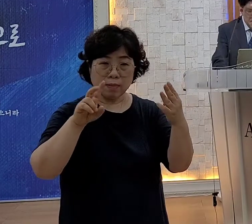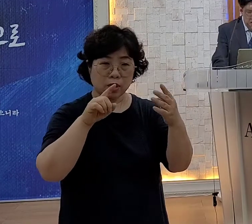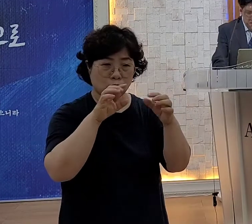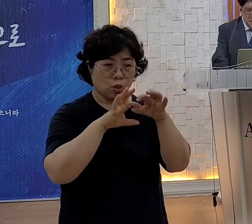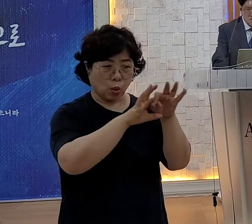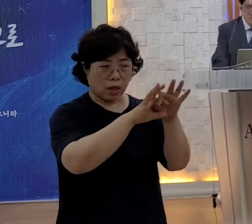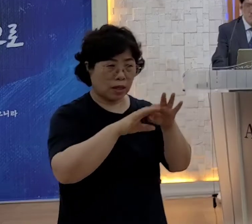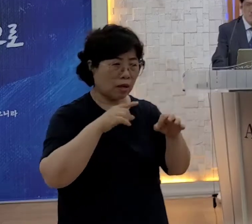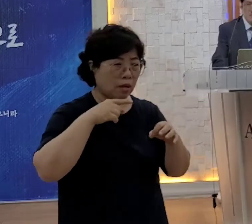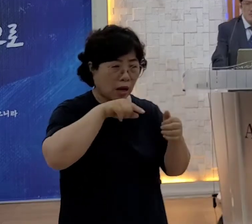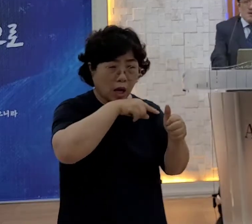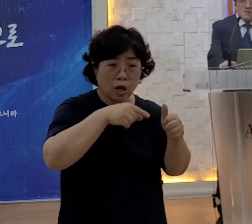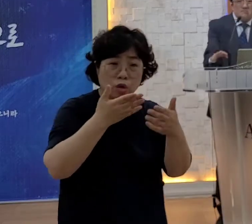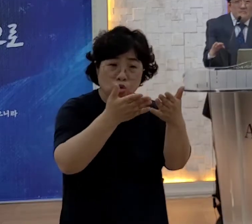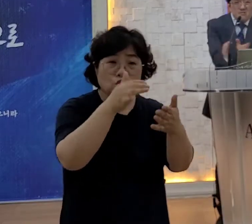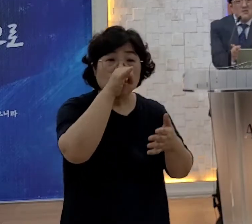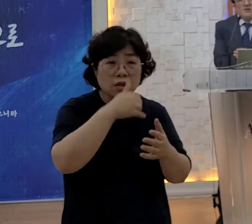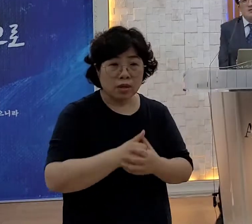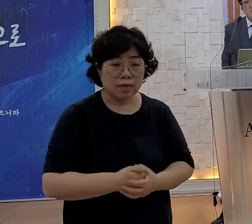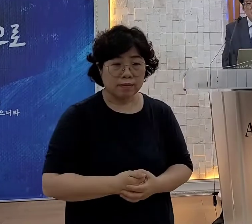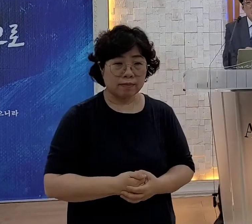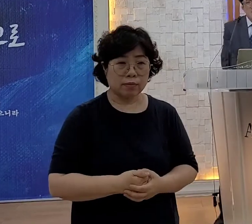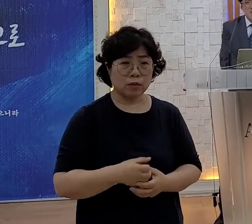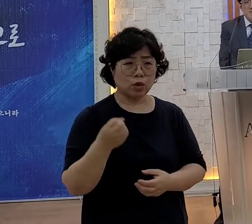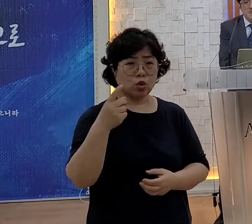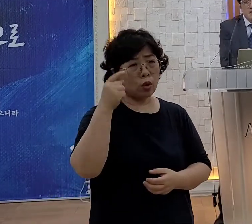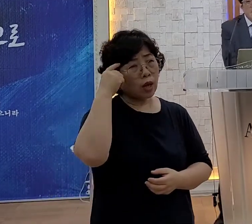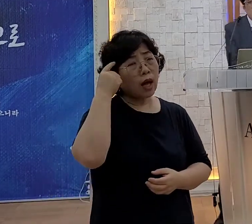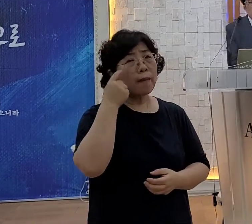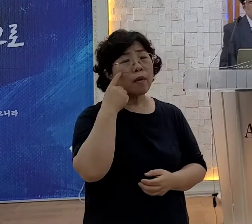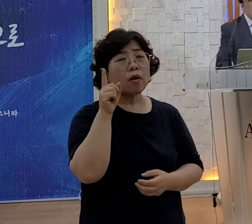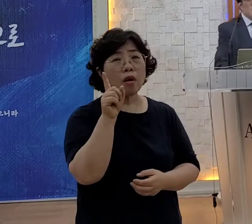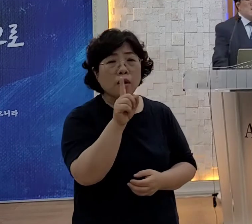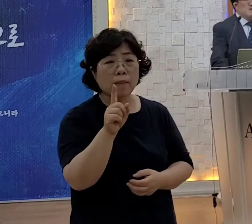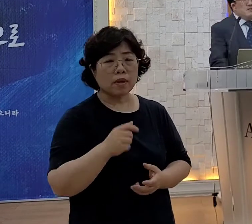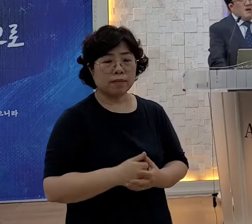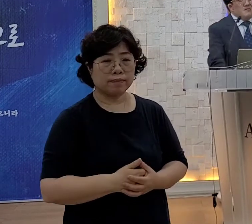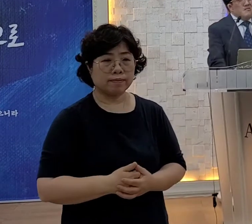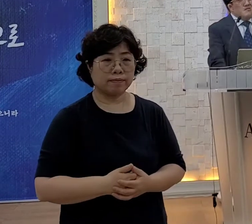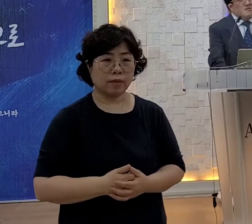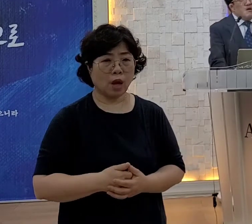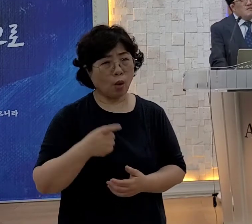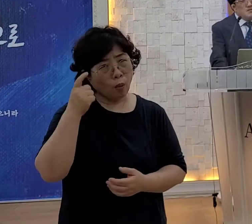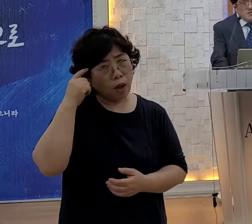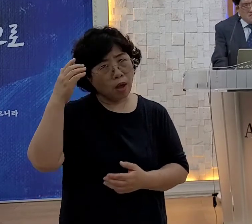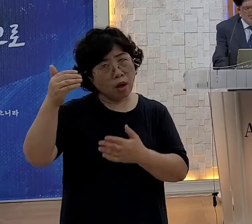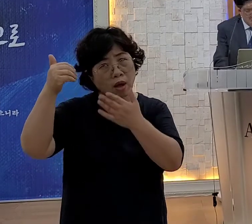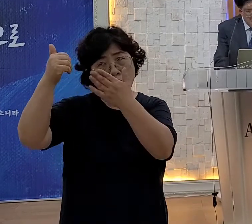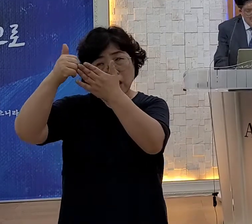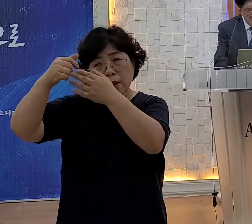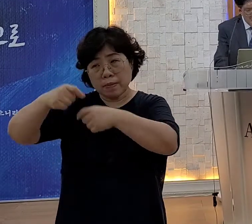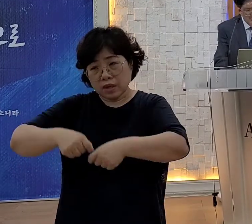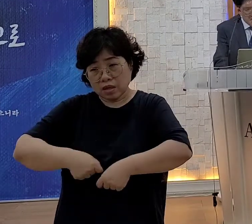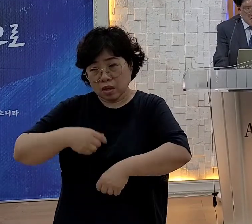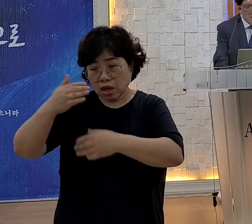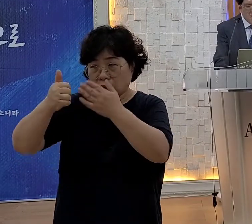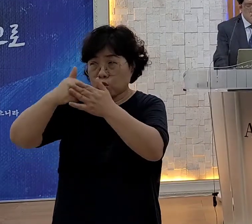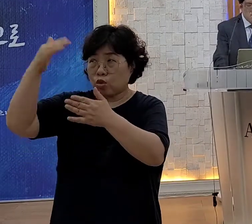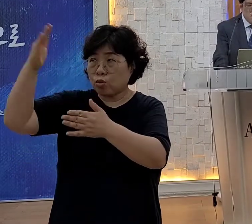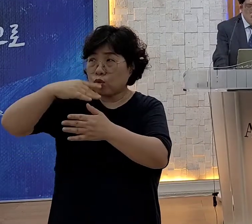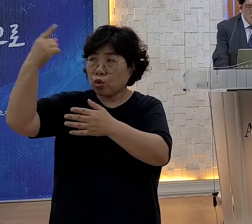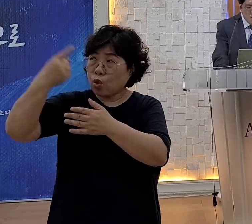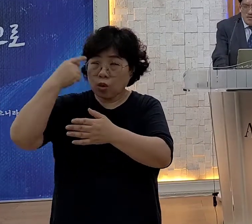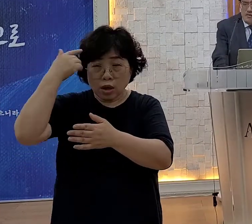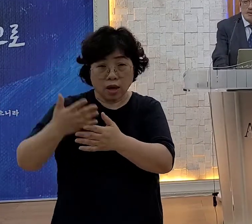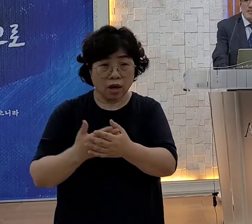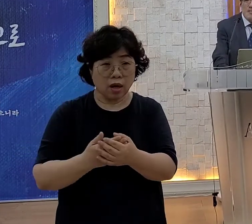것을 말씀해 주고 있죠. 자, 또 한 번 생각해야 될 문제가 뭐냐면 왜 이 하나님의 은혜를 하늘에서 내려오느냐. 자,